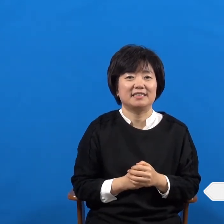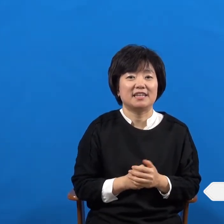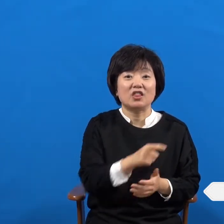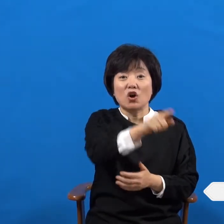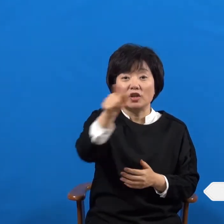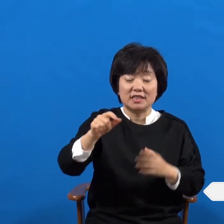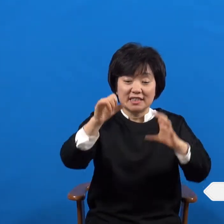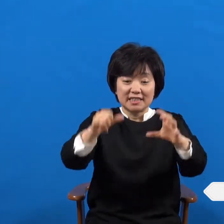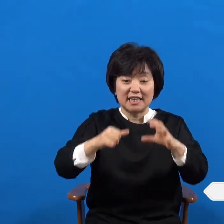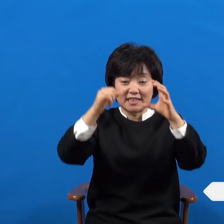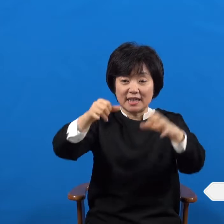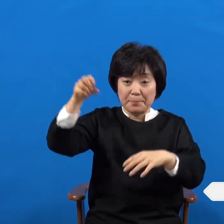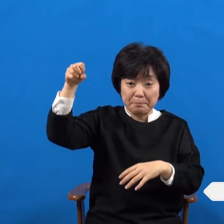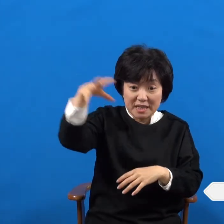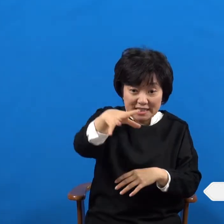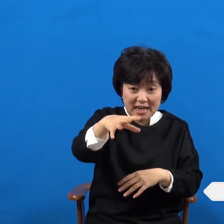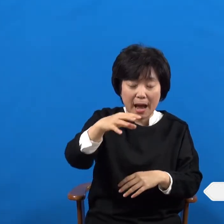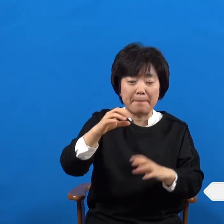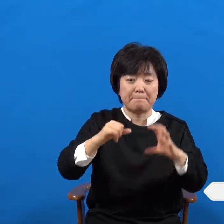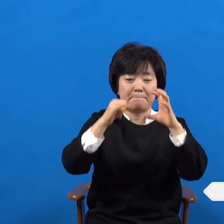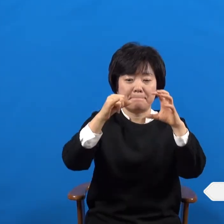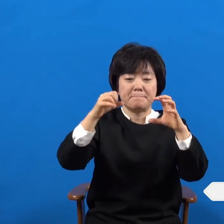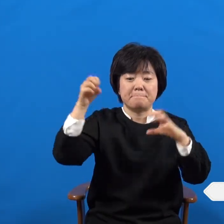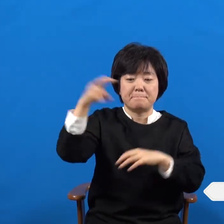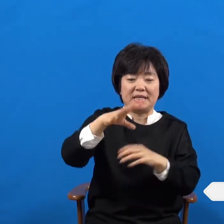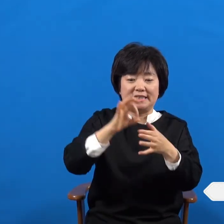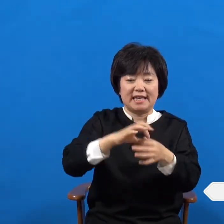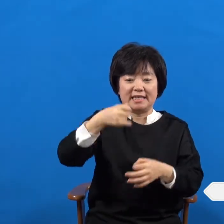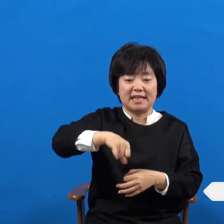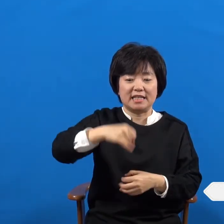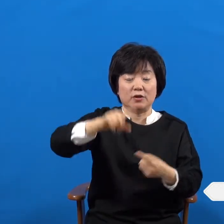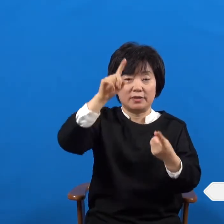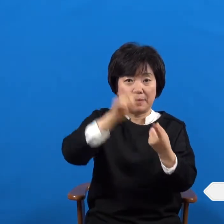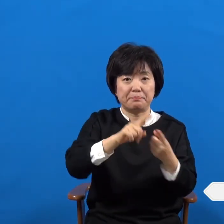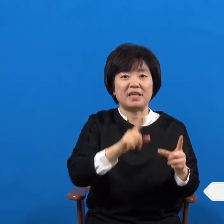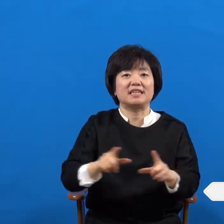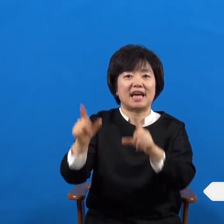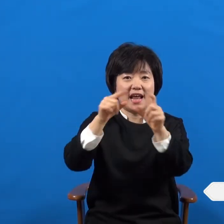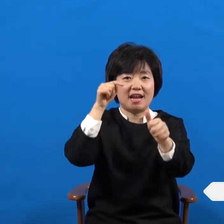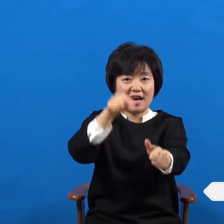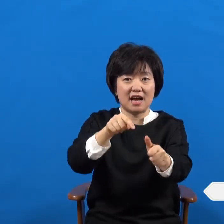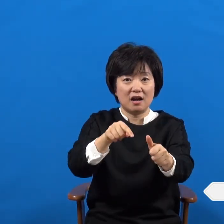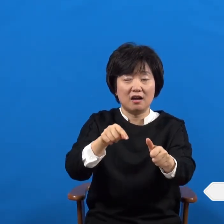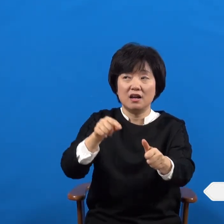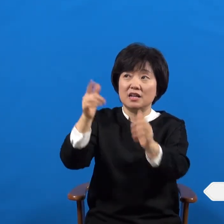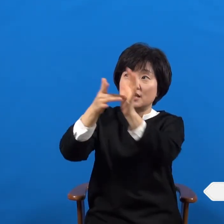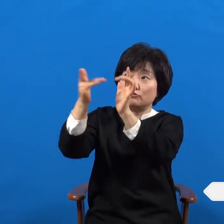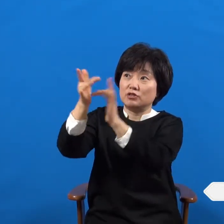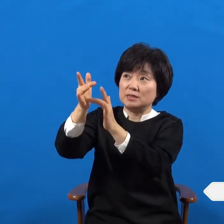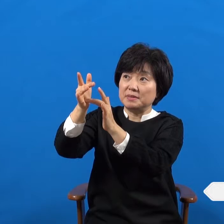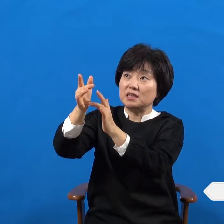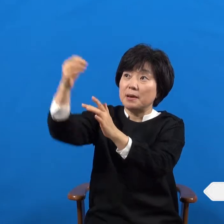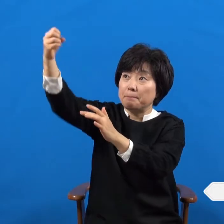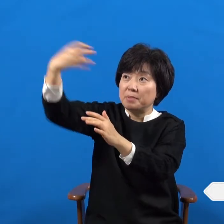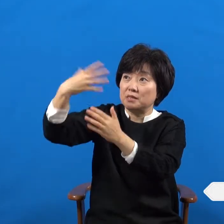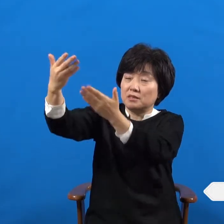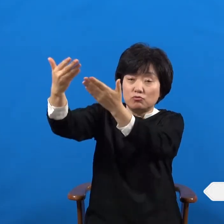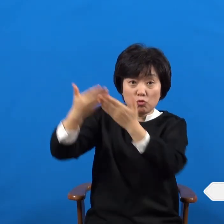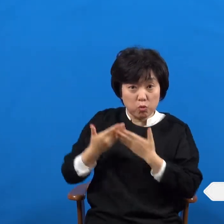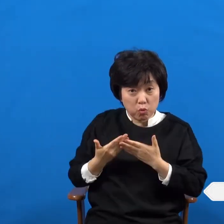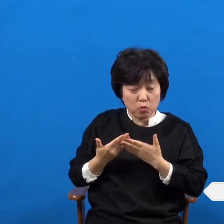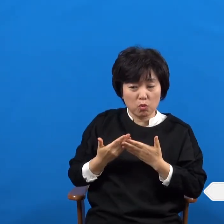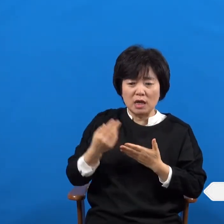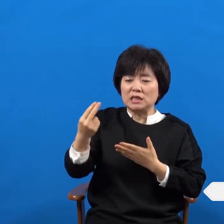너희는 세상의 빛이라. 빛의 자녀답게 살아라. 주님은 우리에게 빛을 비추십니다. 그